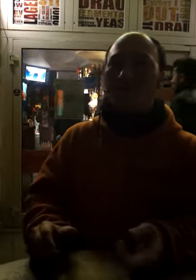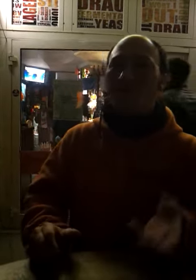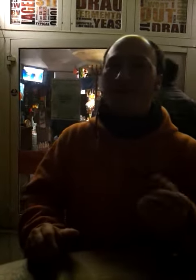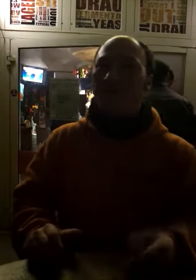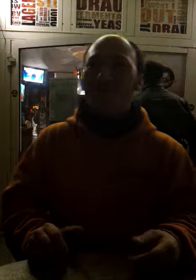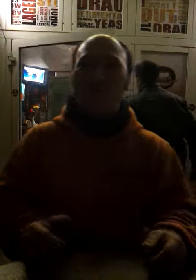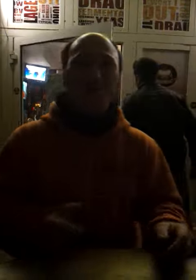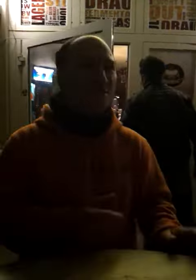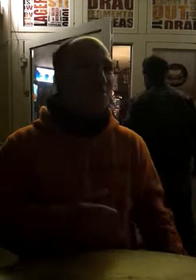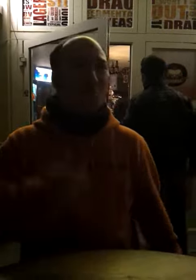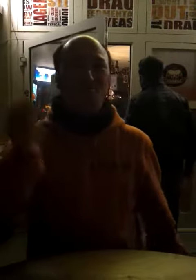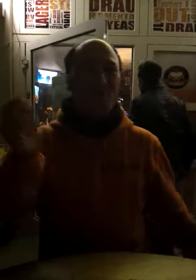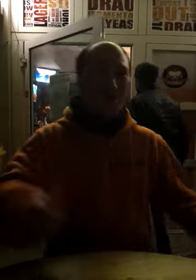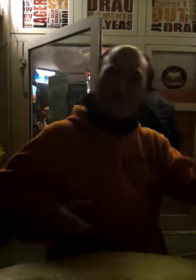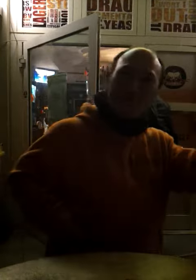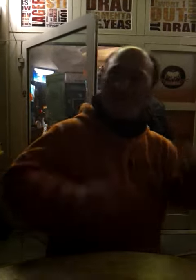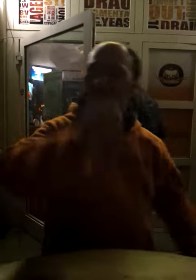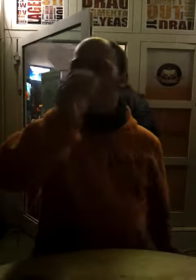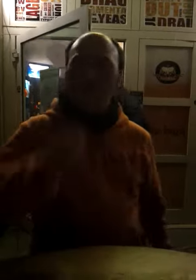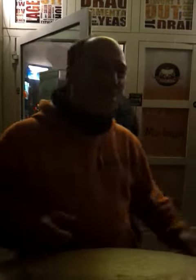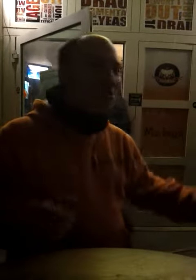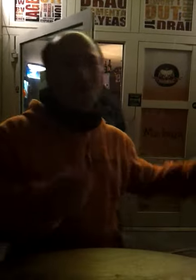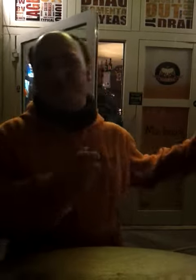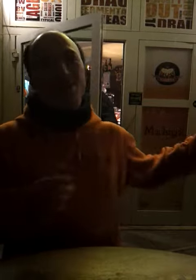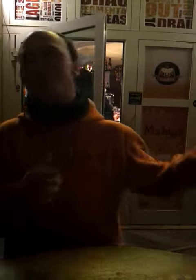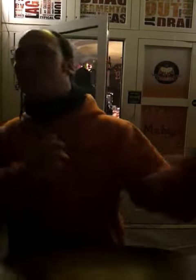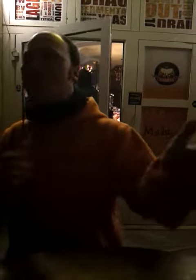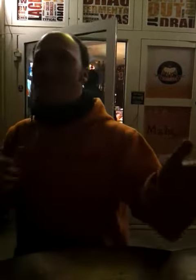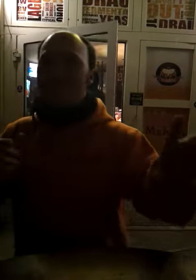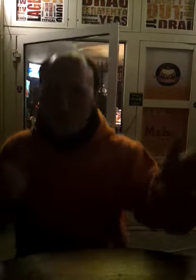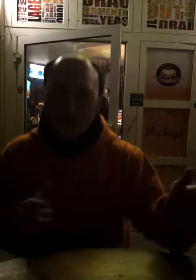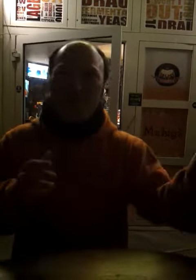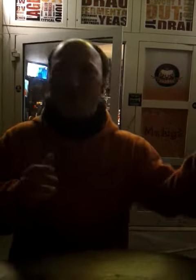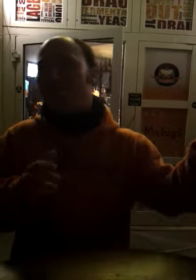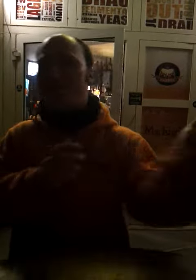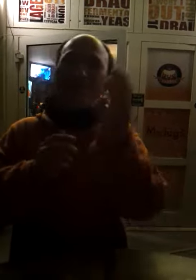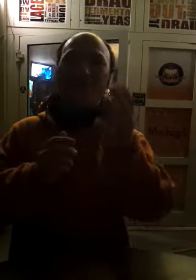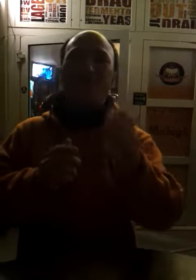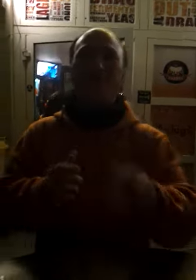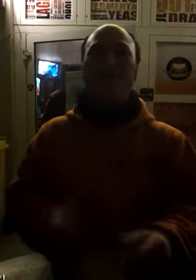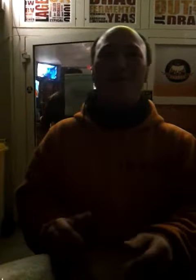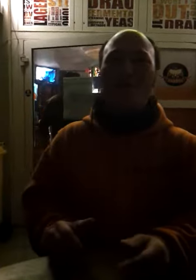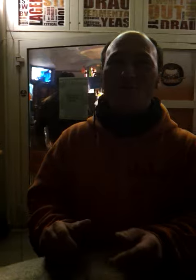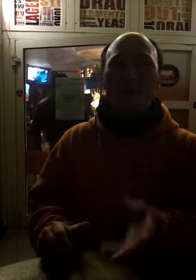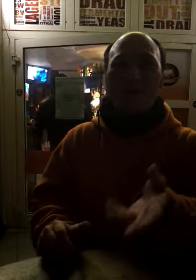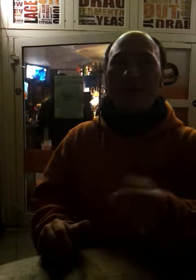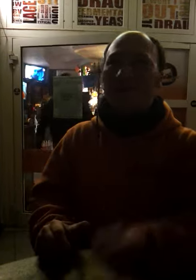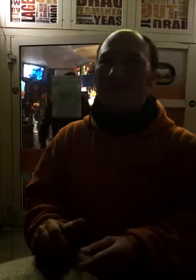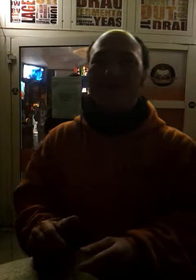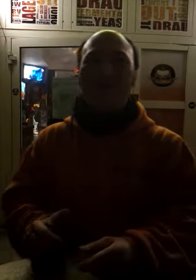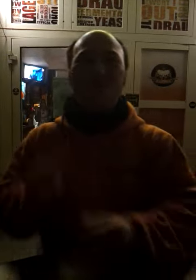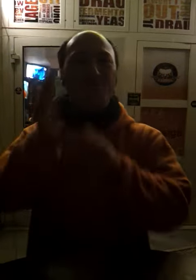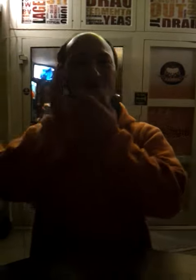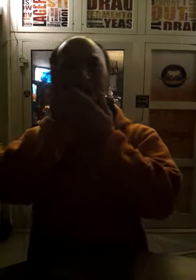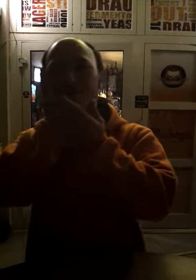lo rivede, porca puttana, quel pezzo di merda, mentre ci sta nel tuo schiaffo, lo si abbassa e gli dà lo schiaffo di nuovo al cliente. Il cliente: porca